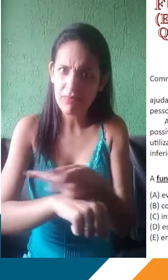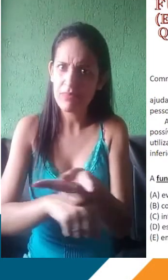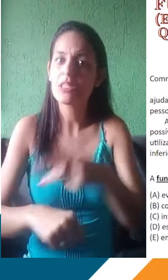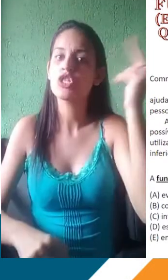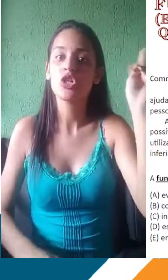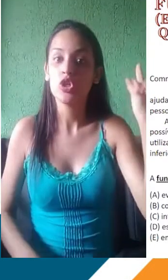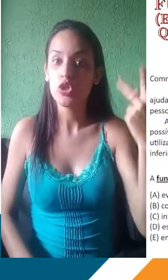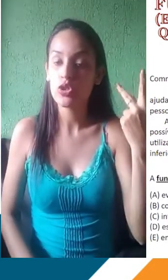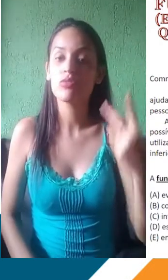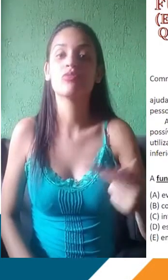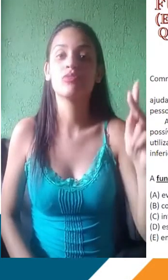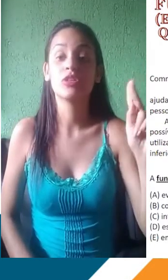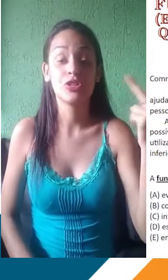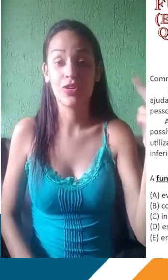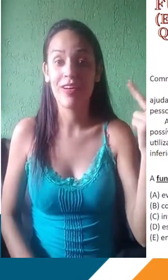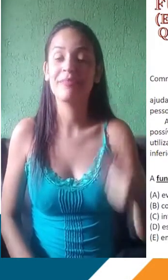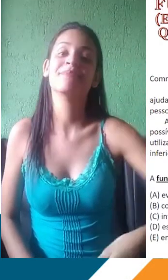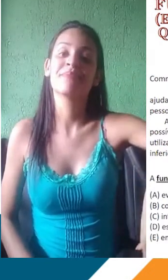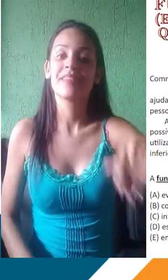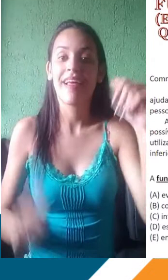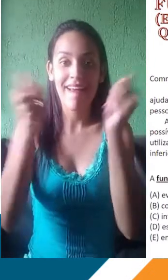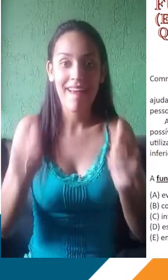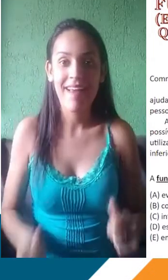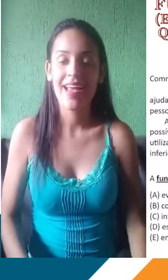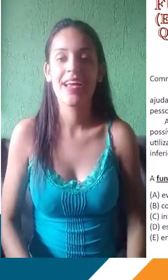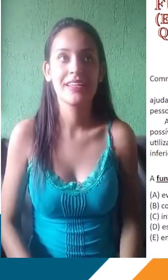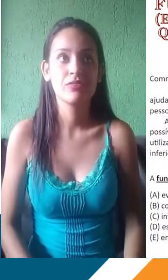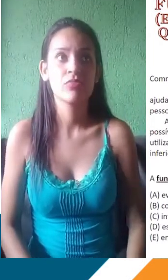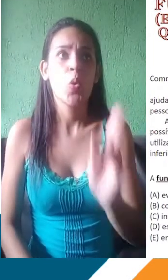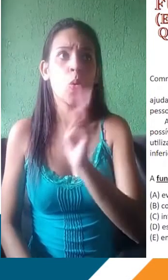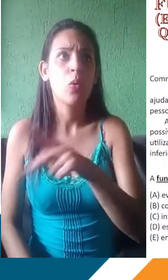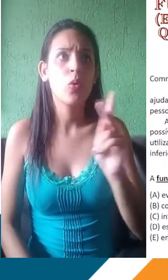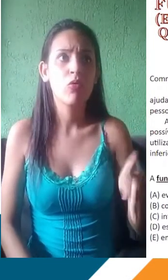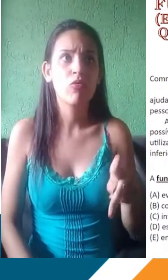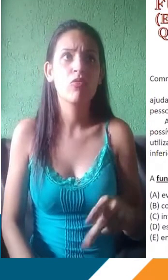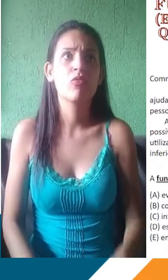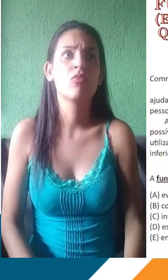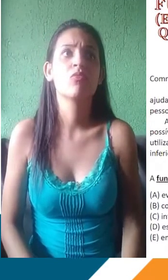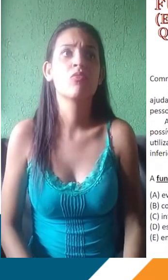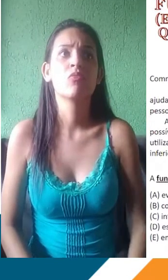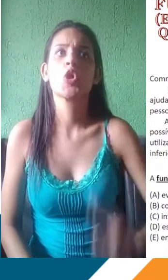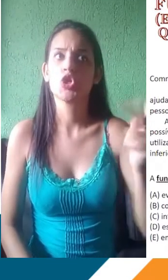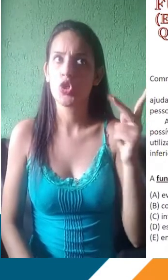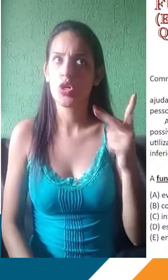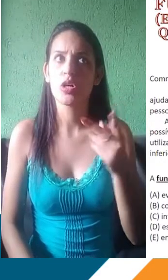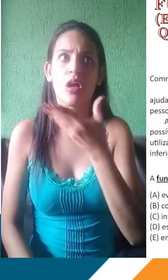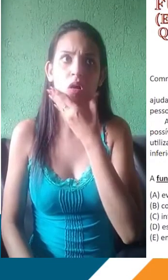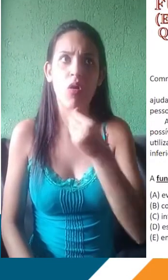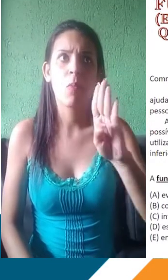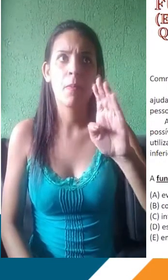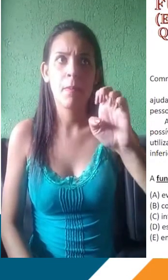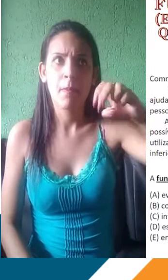Para o historiador da arte Bendor Grosvenor, o sucesso das coleções online de acesso aberto, além de democratizar